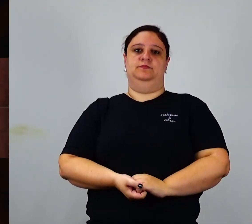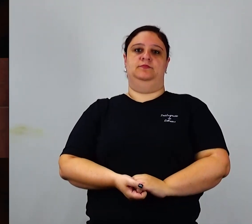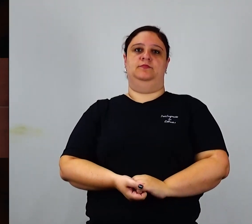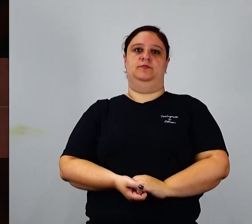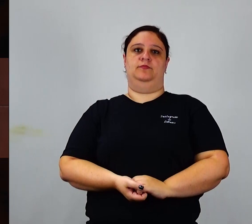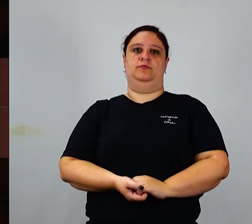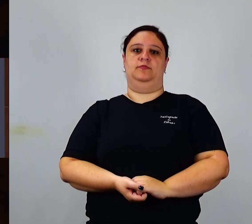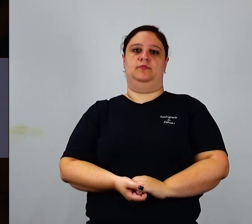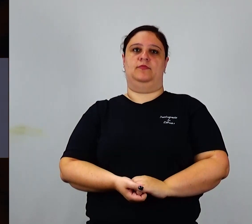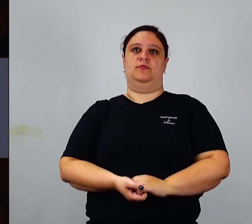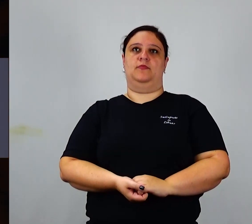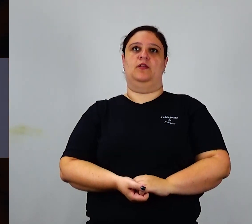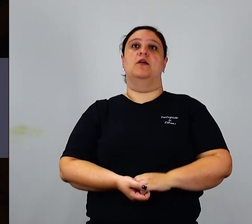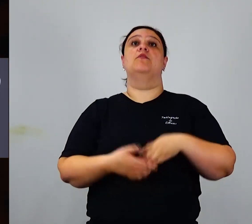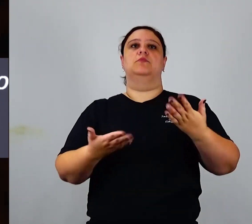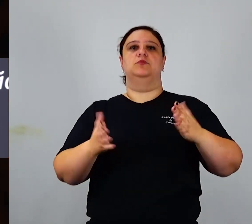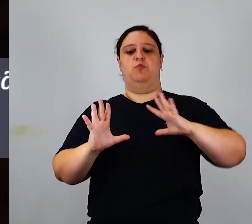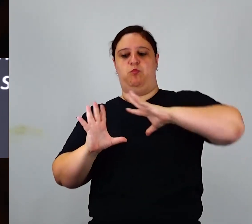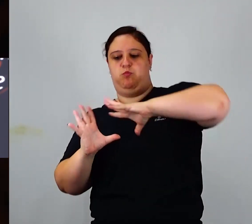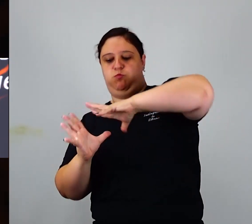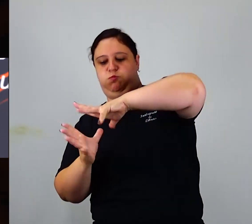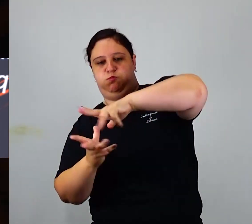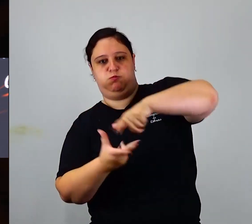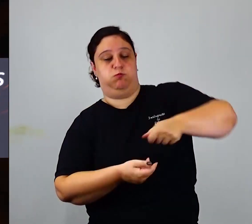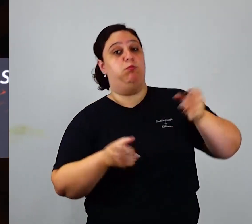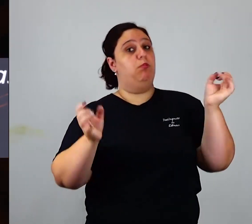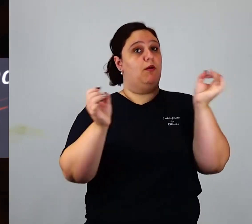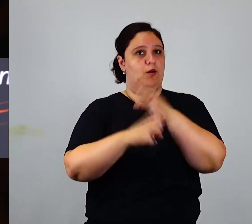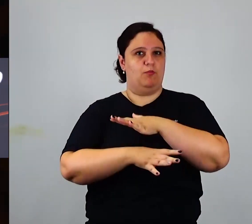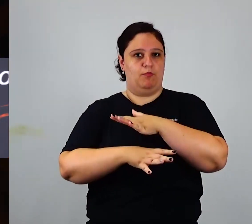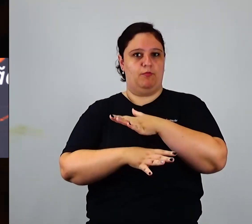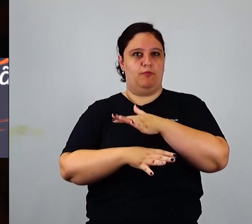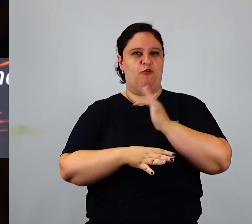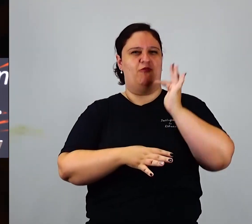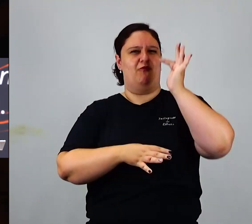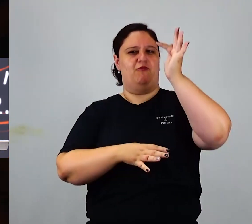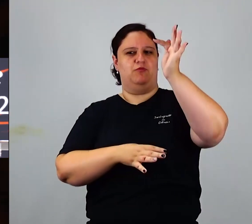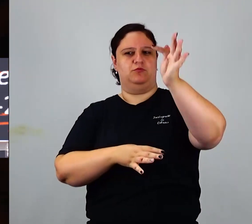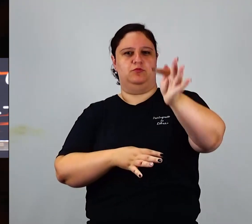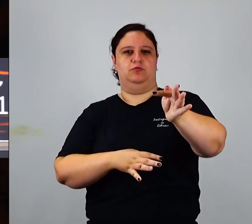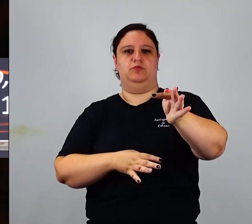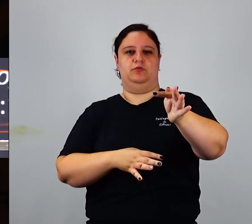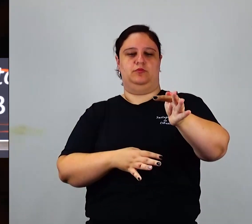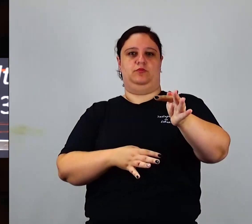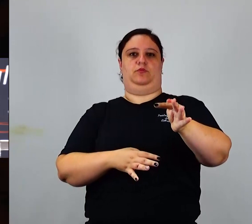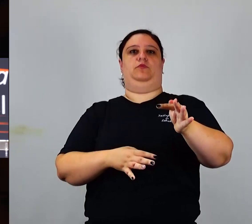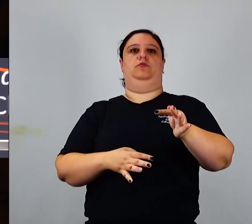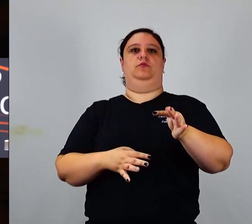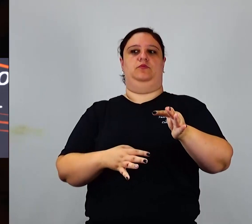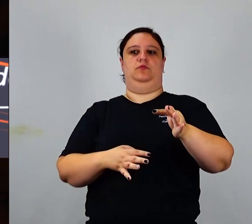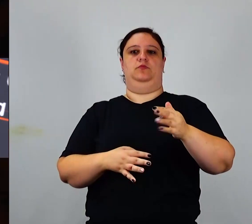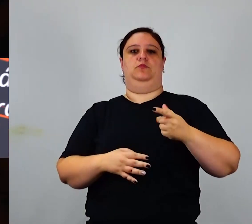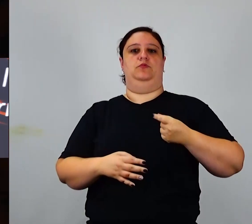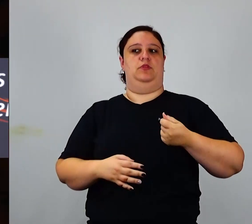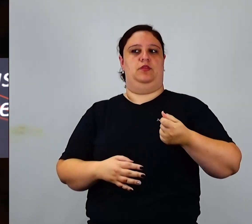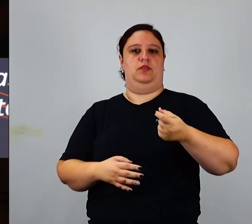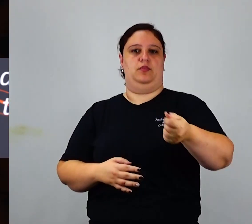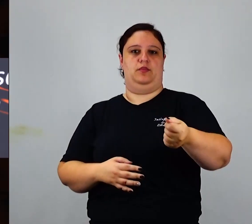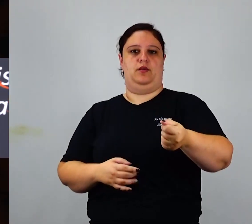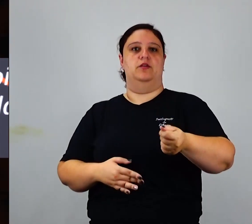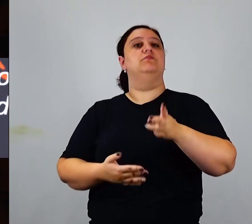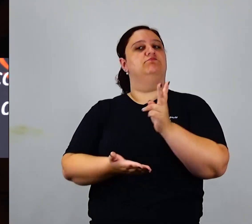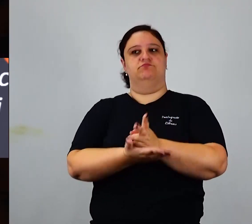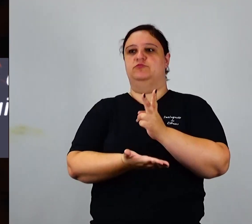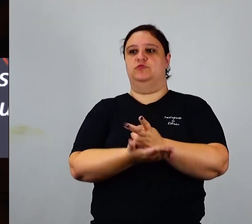passar o velho céu, a velha terra, quando nada disso mais existir, quando vier a nova Jerusalém, quando começar a eternidade, essas duas coisas vão continuar.